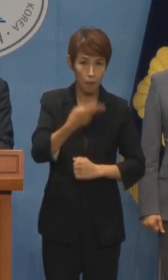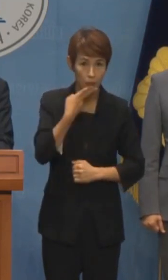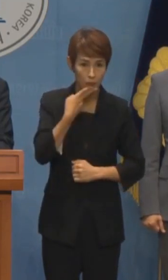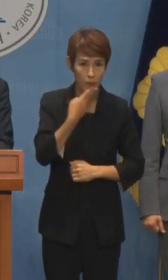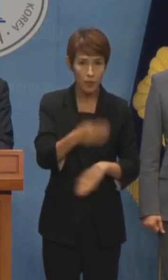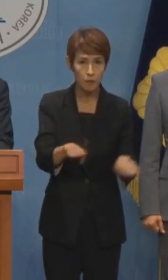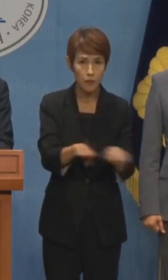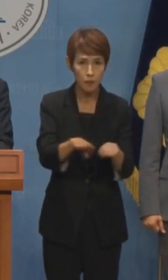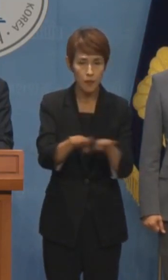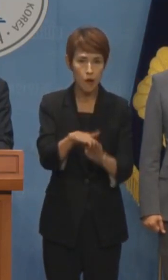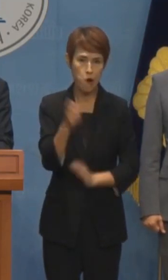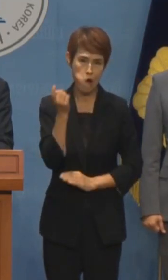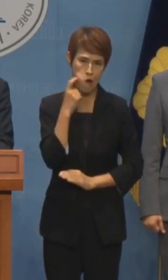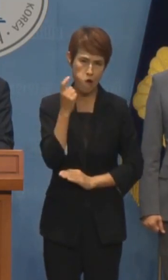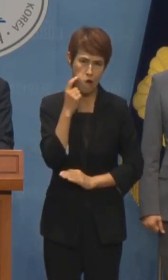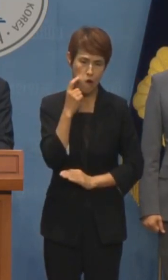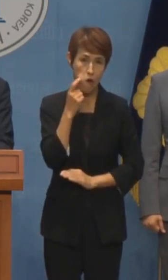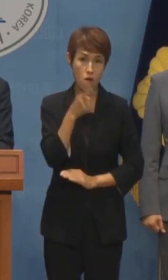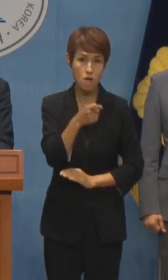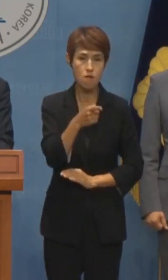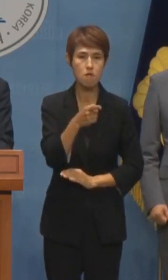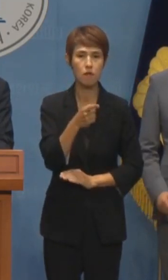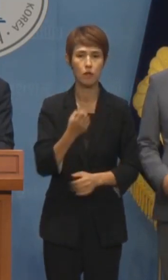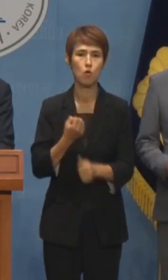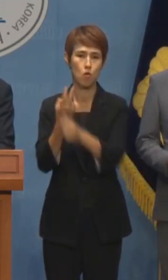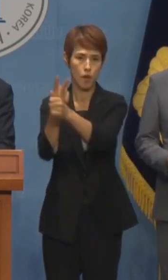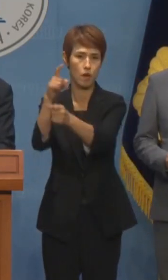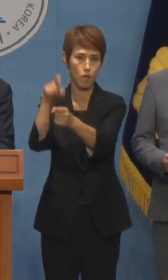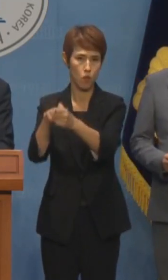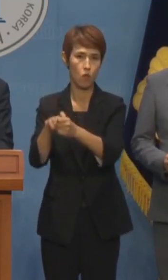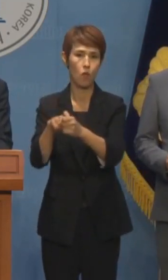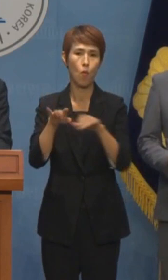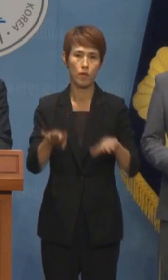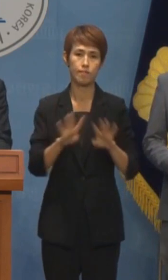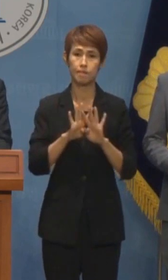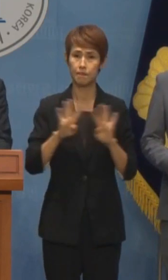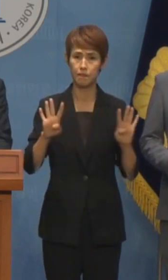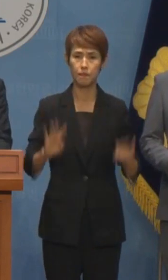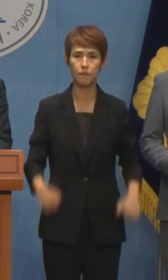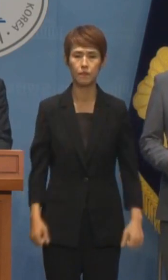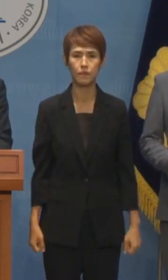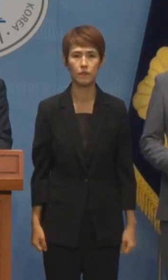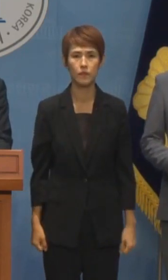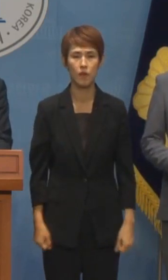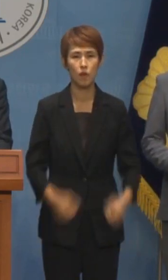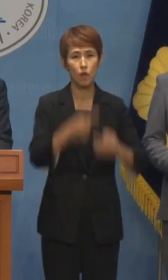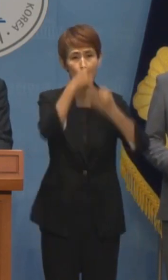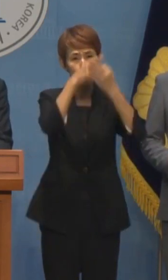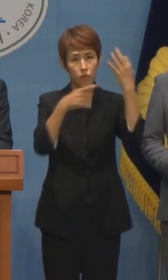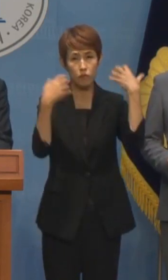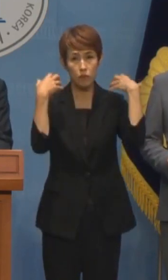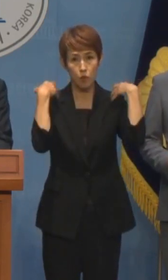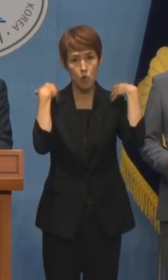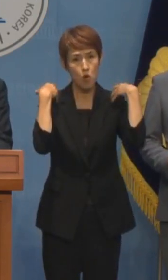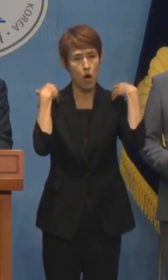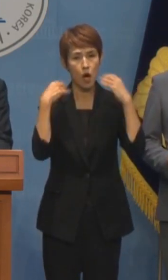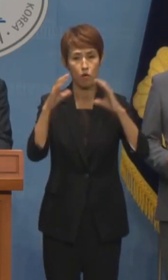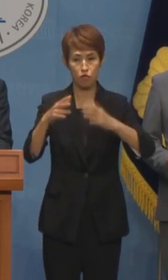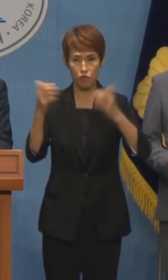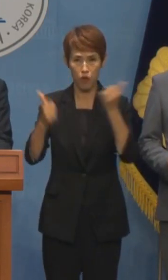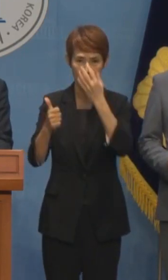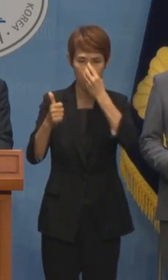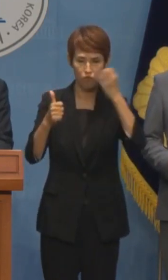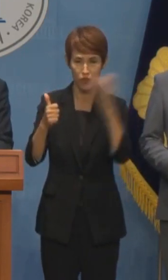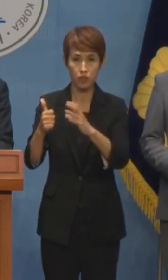그리고 위증 등에 대해서 고발하고자 이 자리에 섰습니다. 정말 윤석열 정부의 국회 무시,